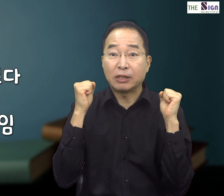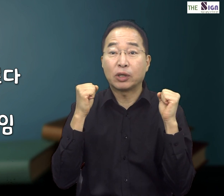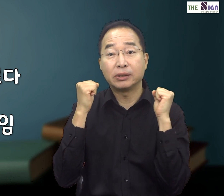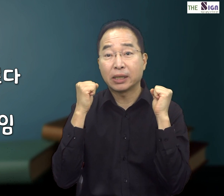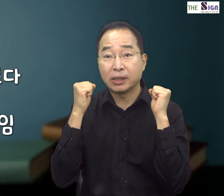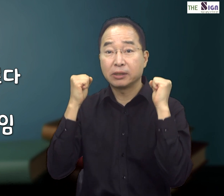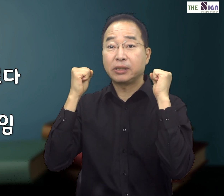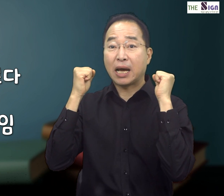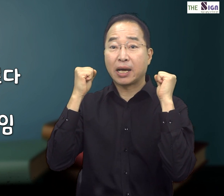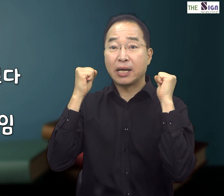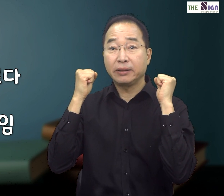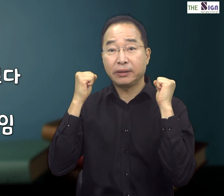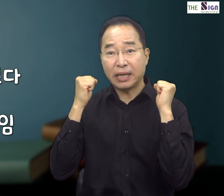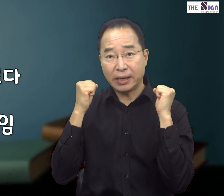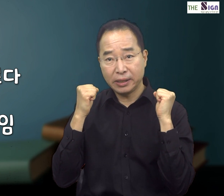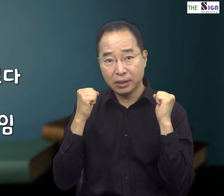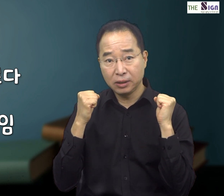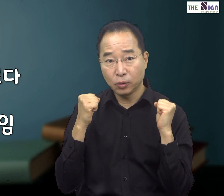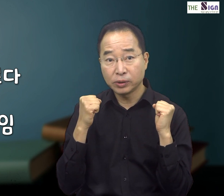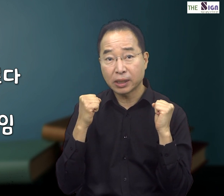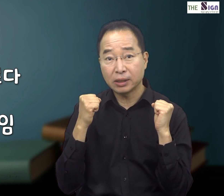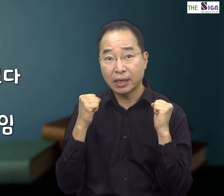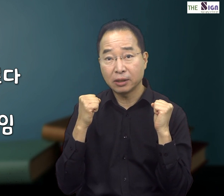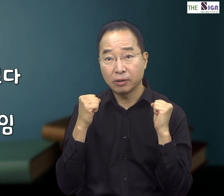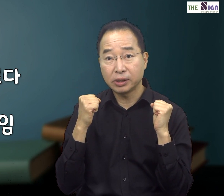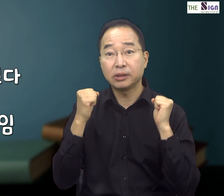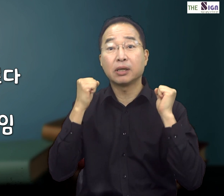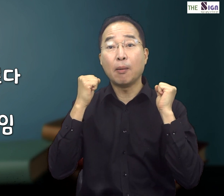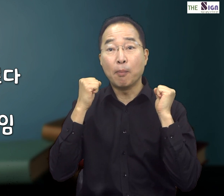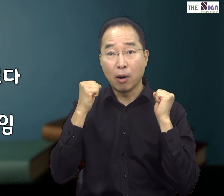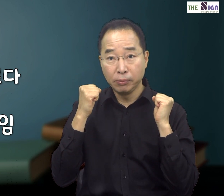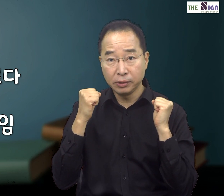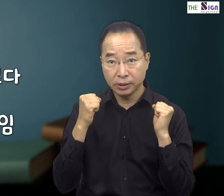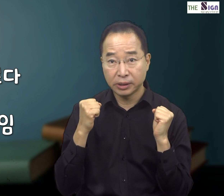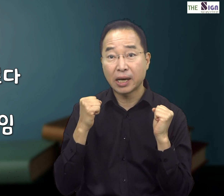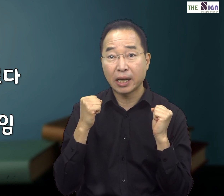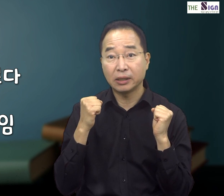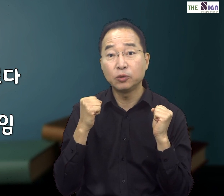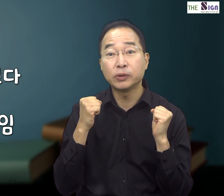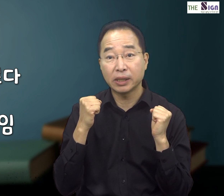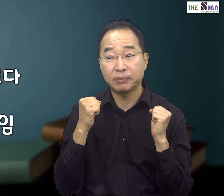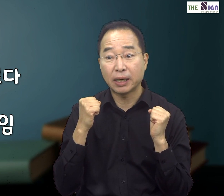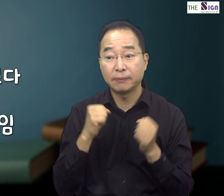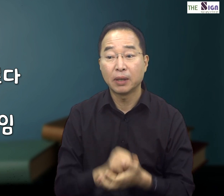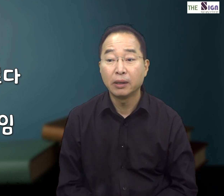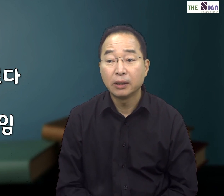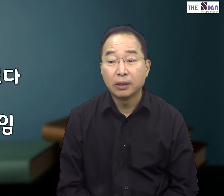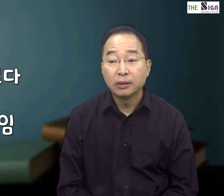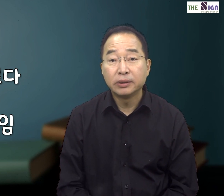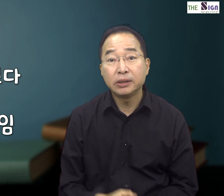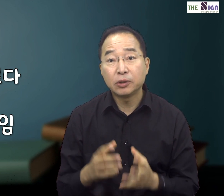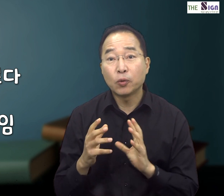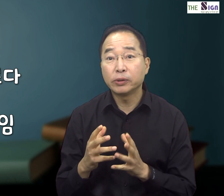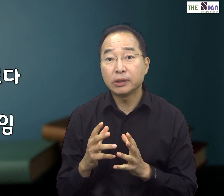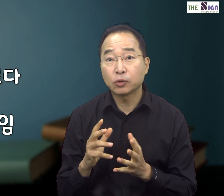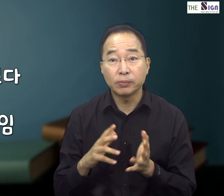마주하는 상태에서 약간 내리는 동작을 하는 것이 이제 머무르다라는 동작입니다. 근데 이제 요것이 이제 조금씩